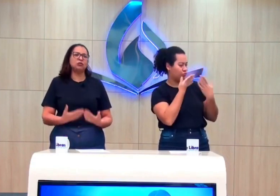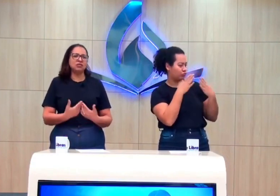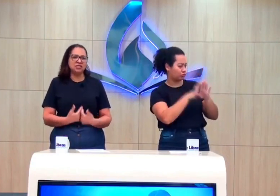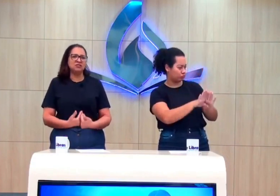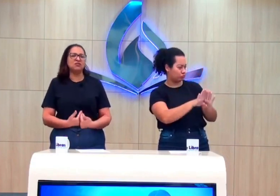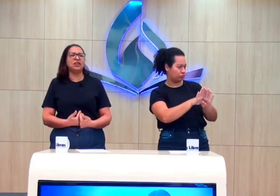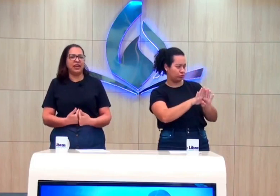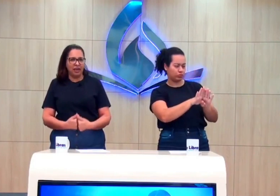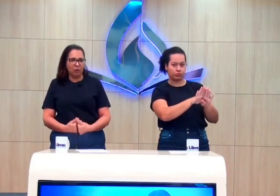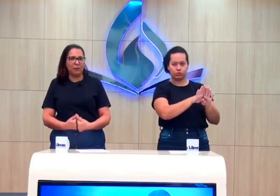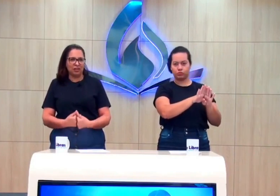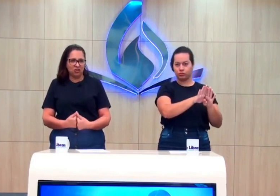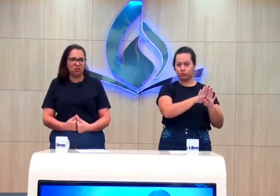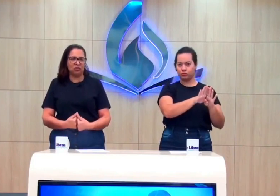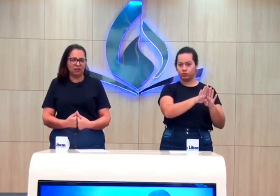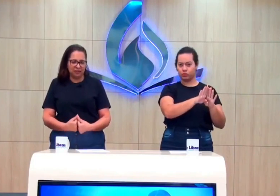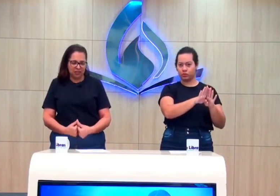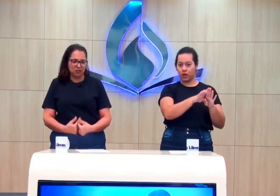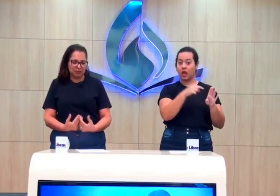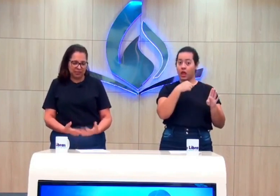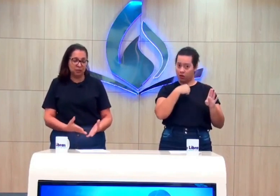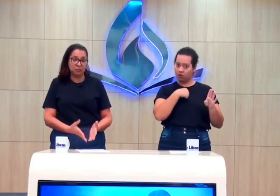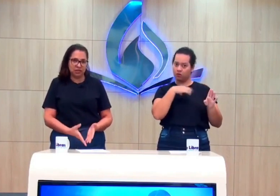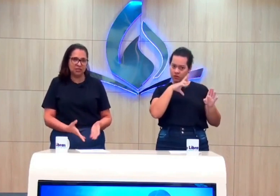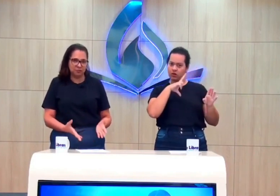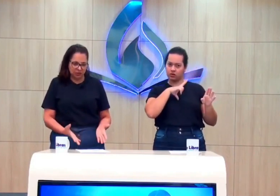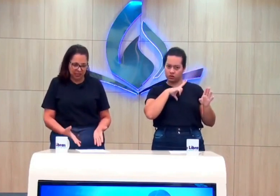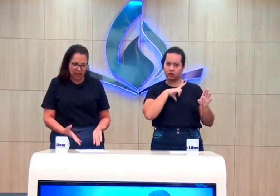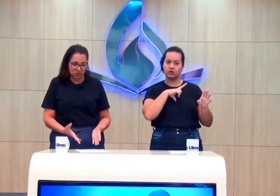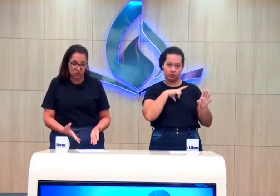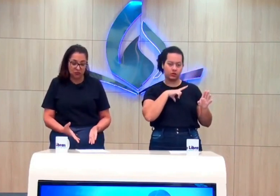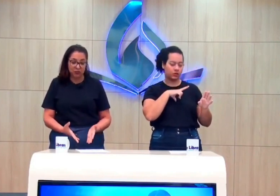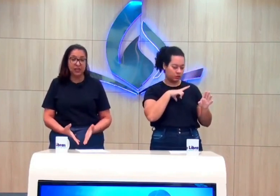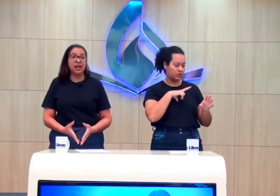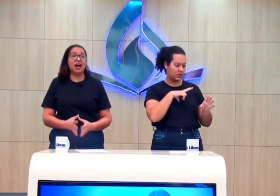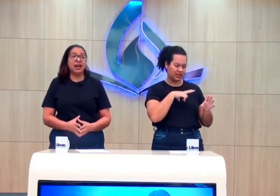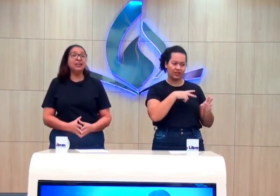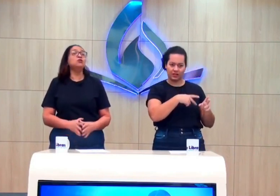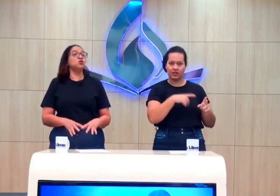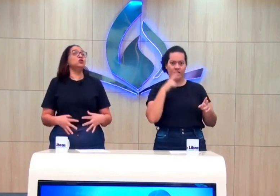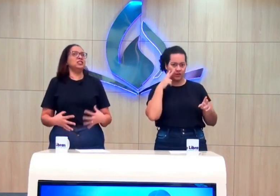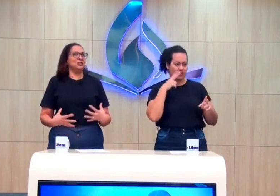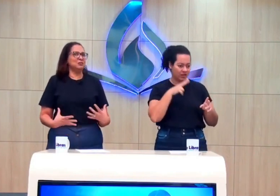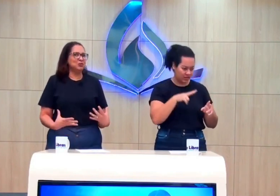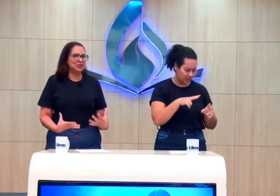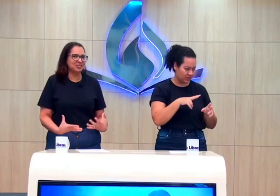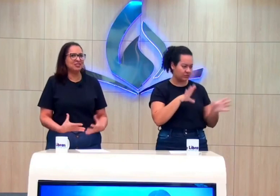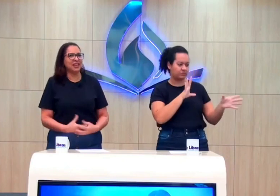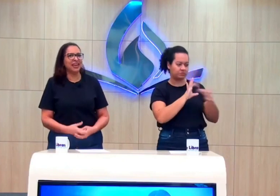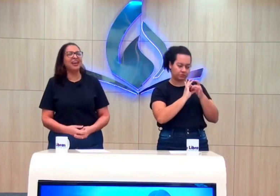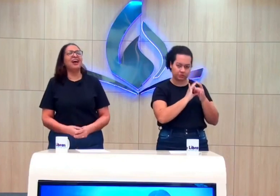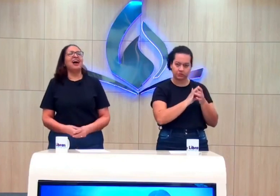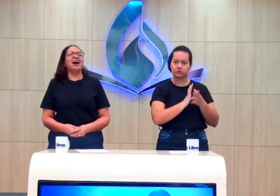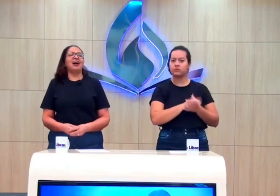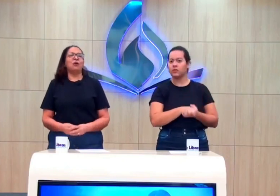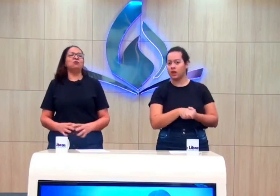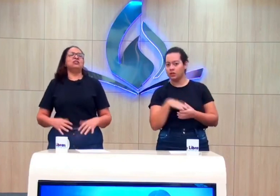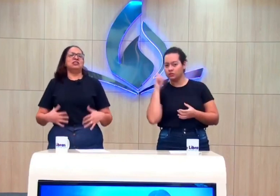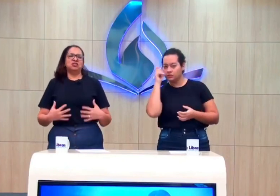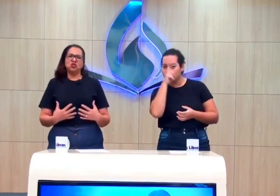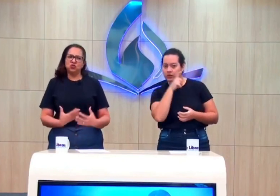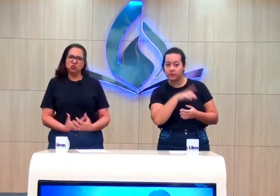escolas. Inclusive, eu particularmente passei por esse processo. Aí nos unimos, né,